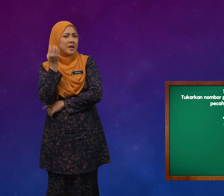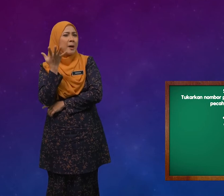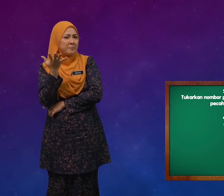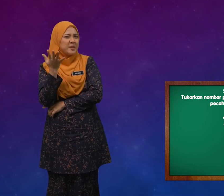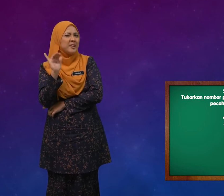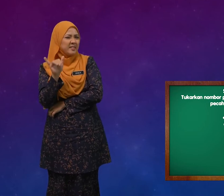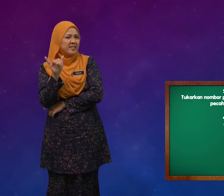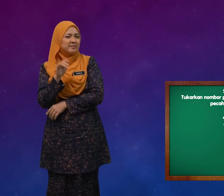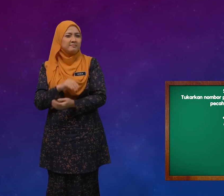Berapa ya?